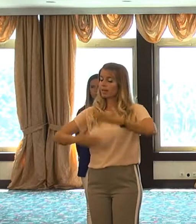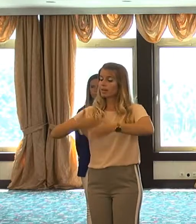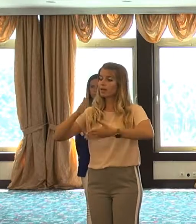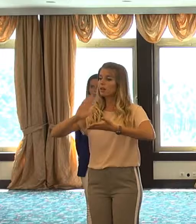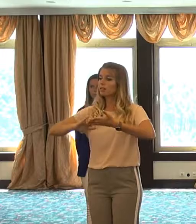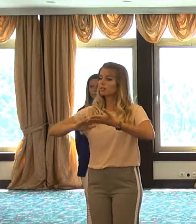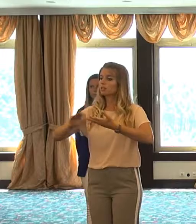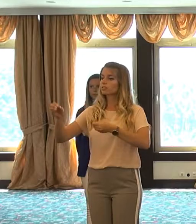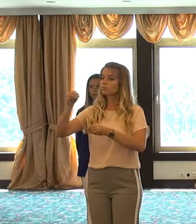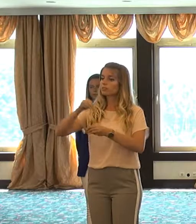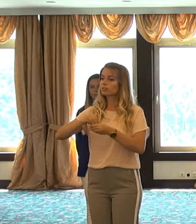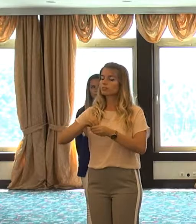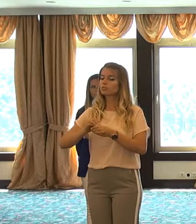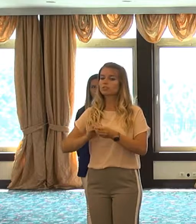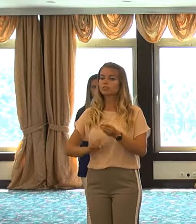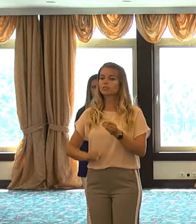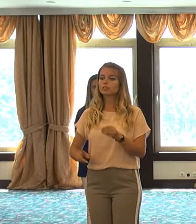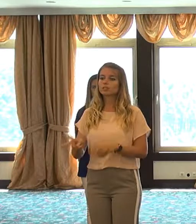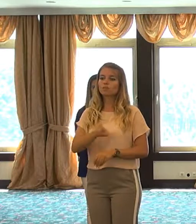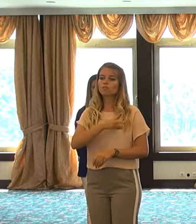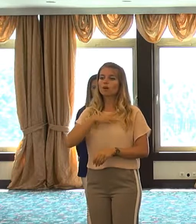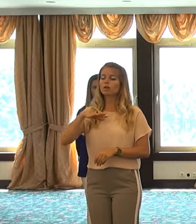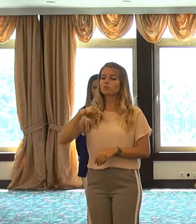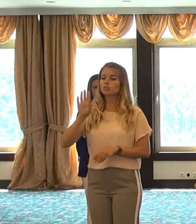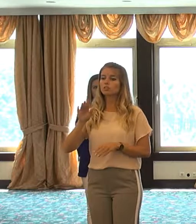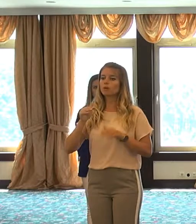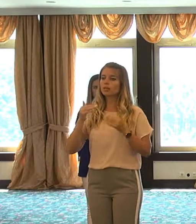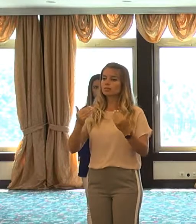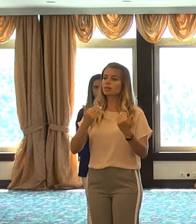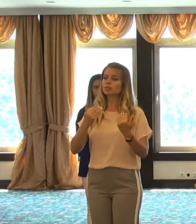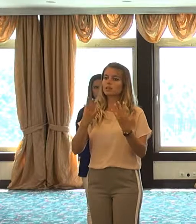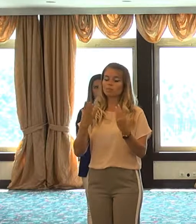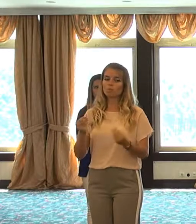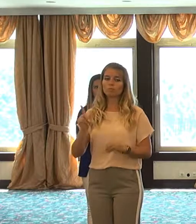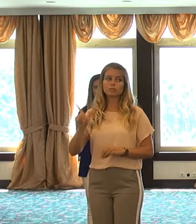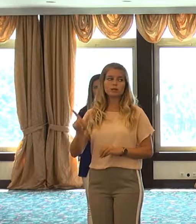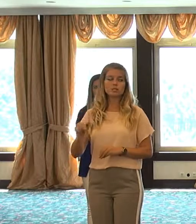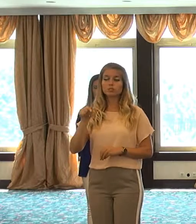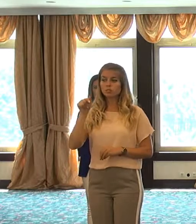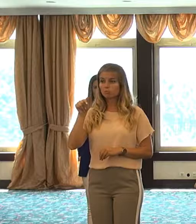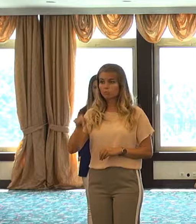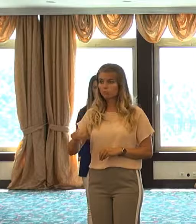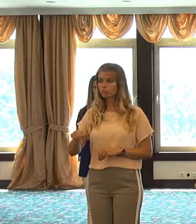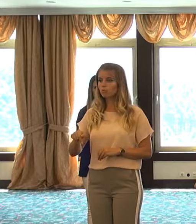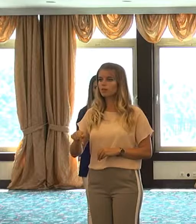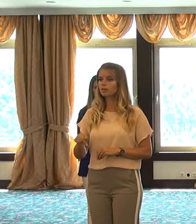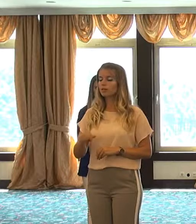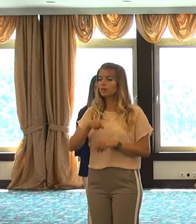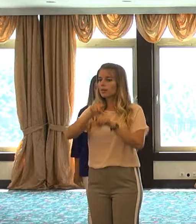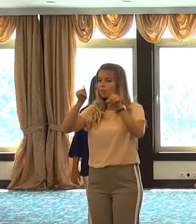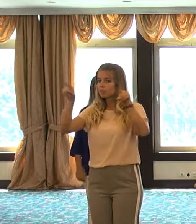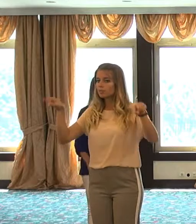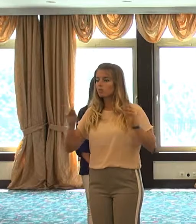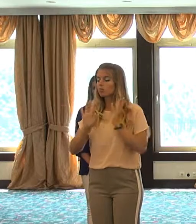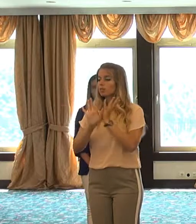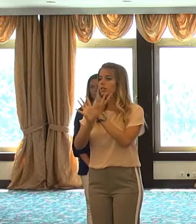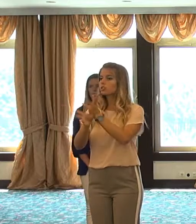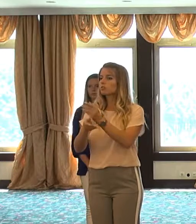için vazgeçilmez bir destekleyici araçtı. İşte buradan hareketle bizler bunun gelişmesi